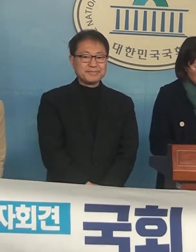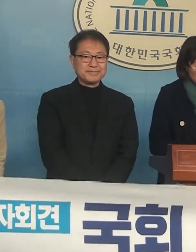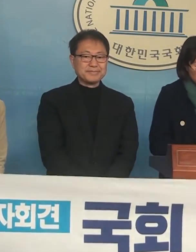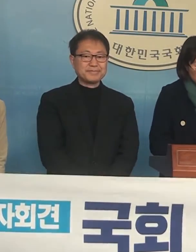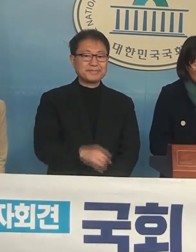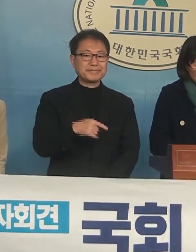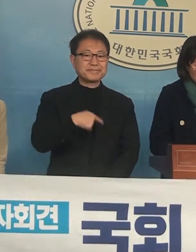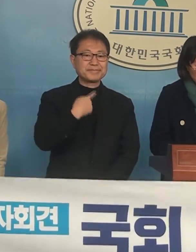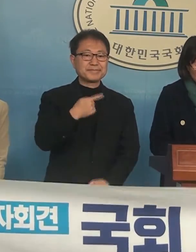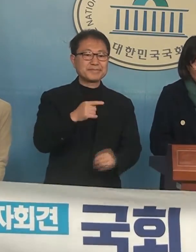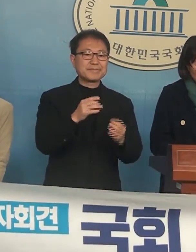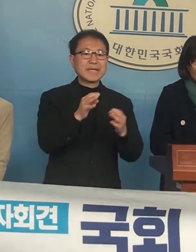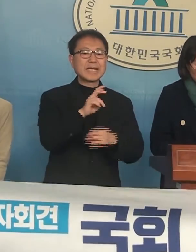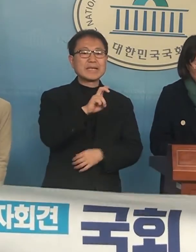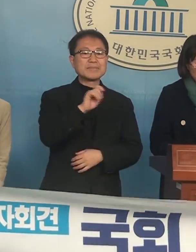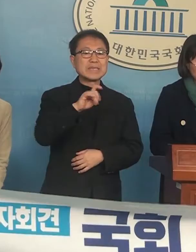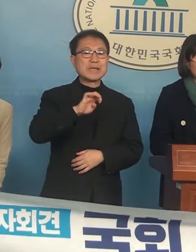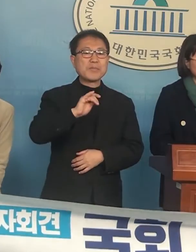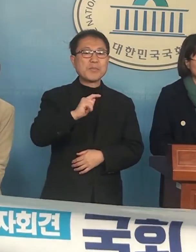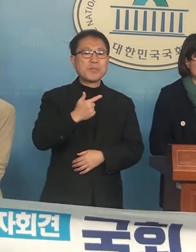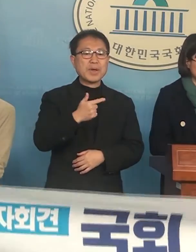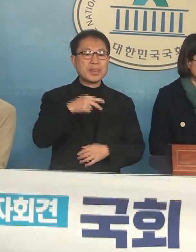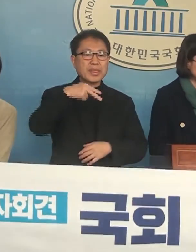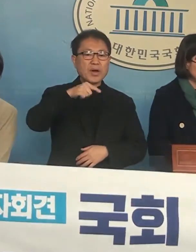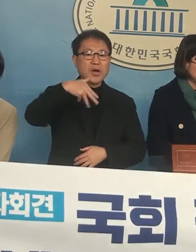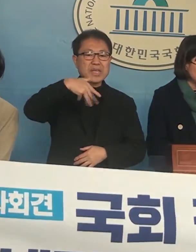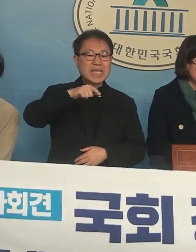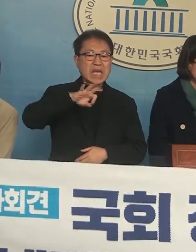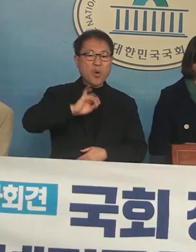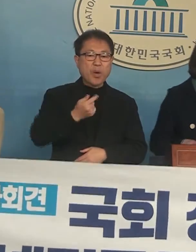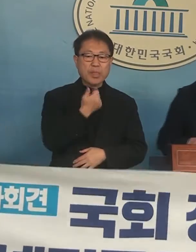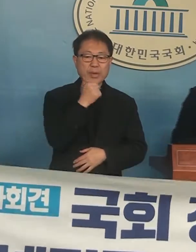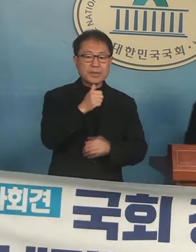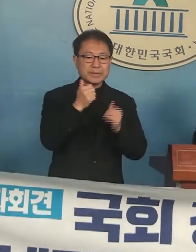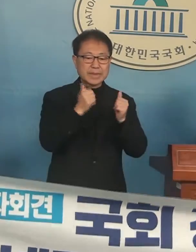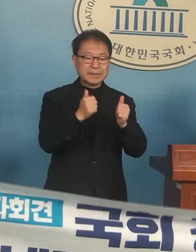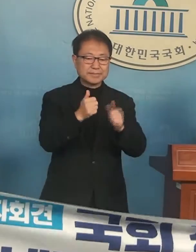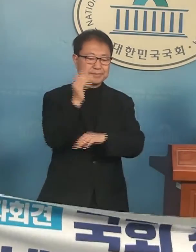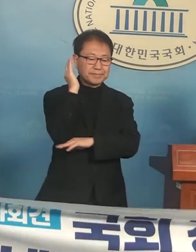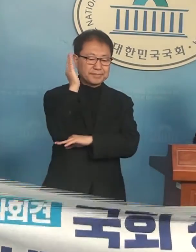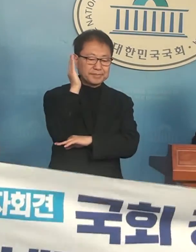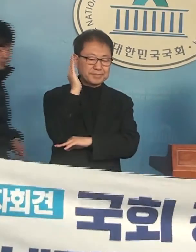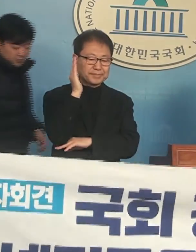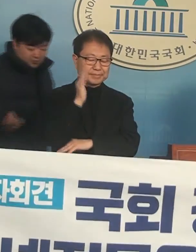네, 다음은 민병헌 디지털정보위원회 소속 서치환 변호사 모시겠습니다.